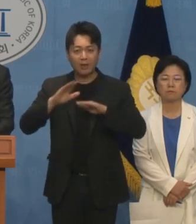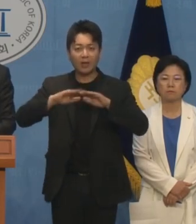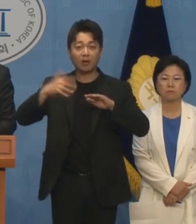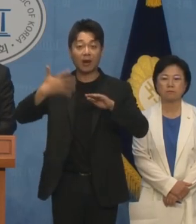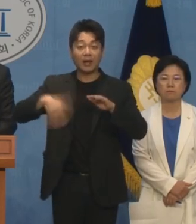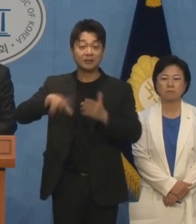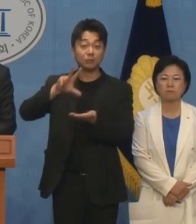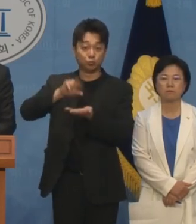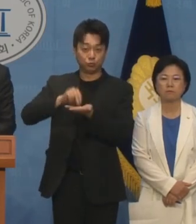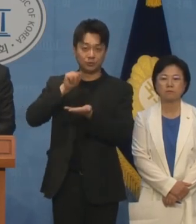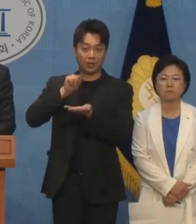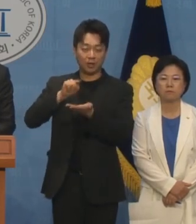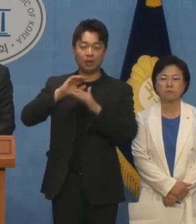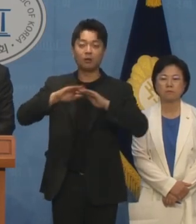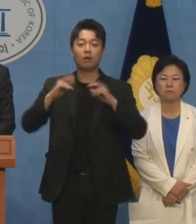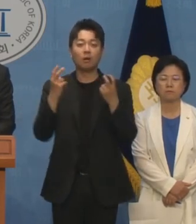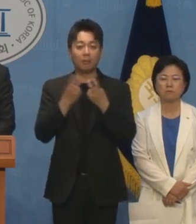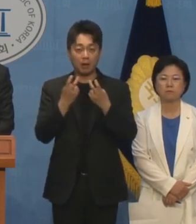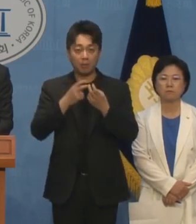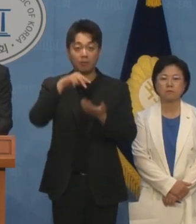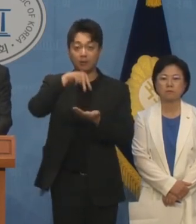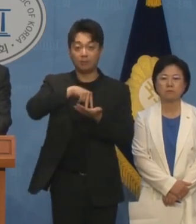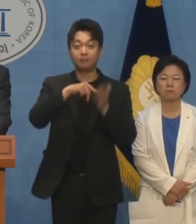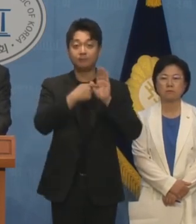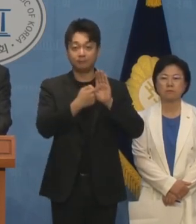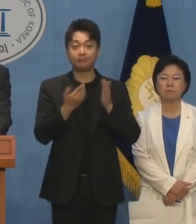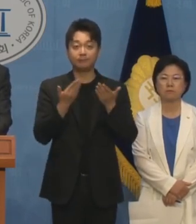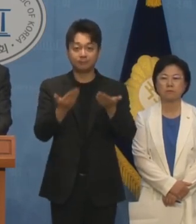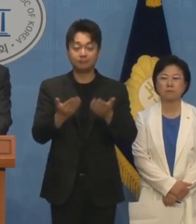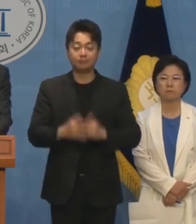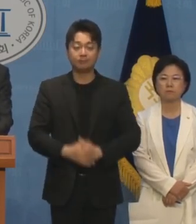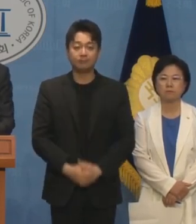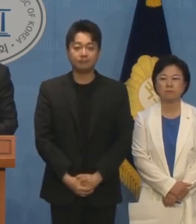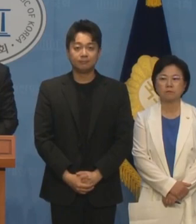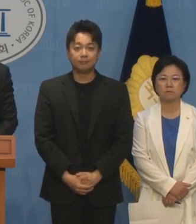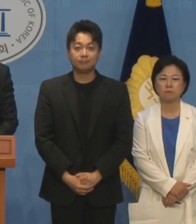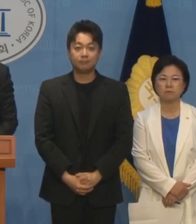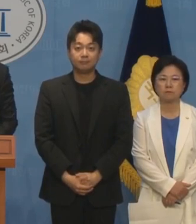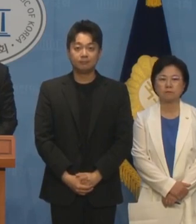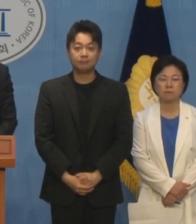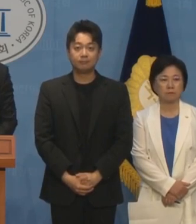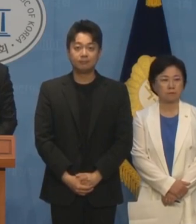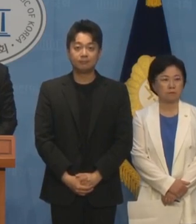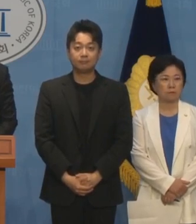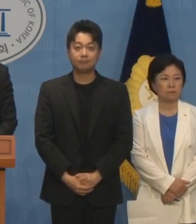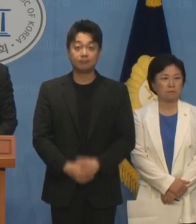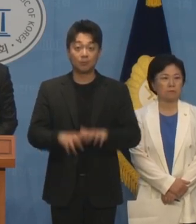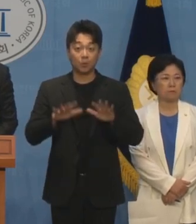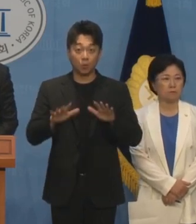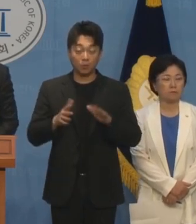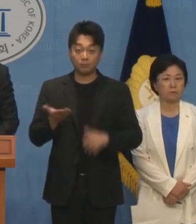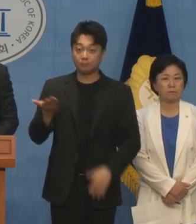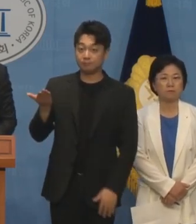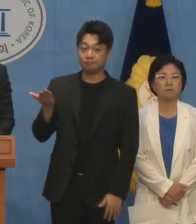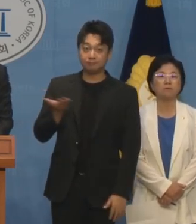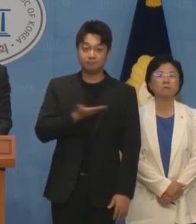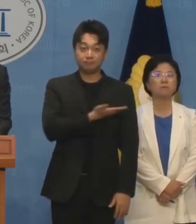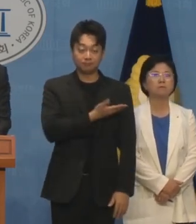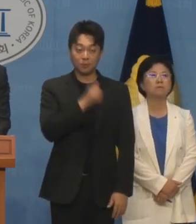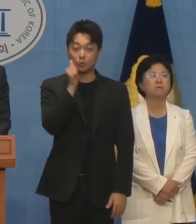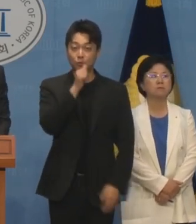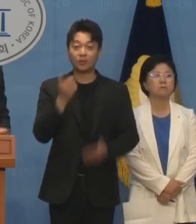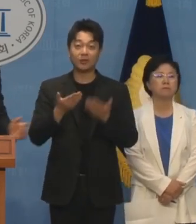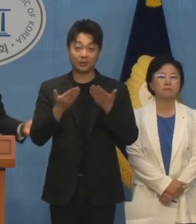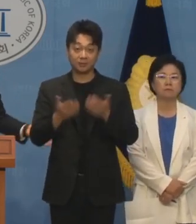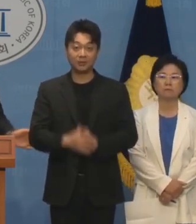것인가에 대한 민주당의 입장을 전달해 드리도록 하겠습니다. 오늘 함께 해주고 계시는 분들 소개를 해드리겠습니다.